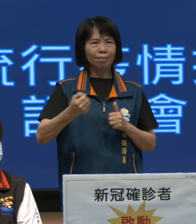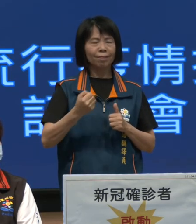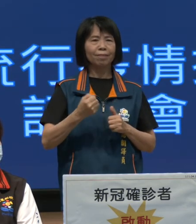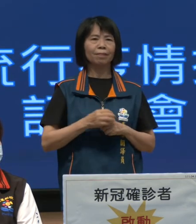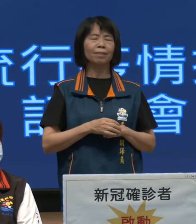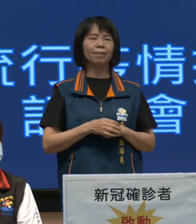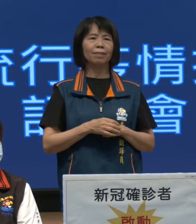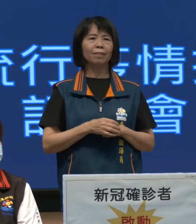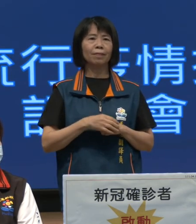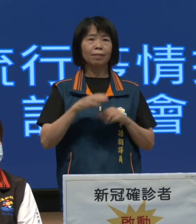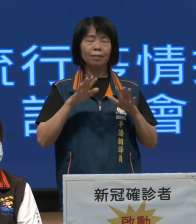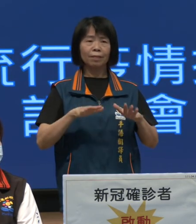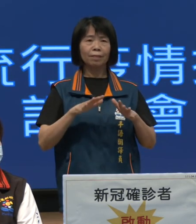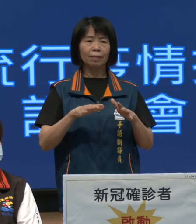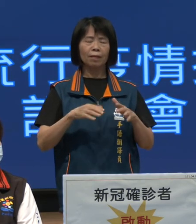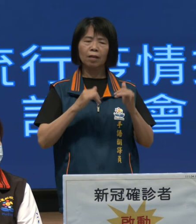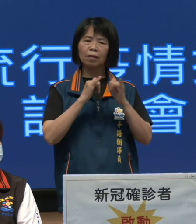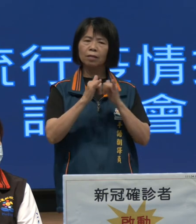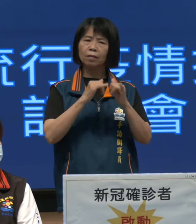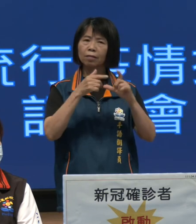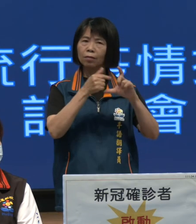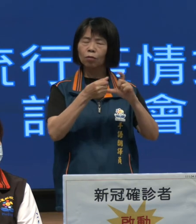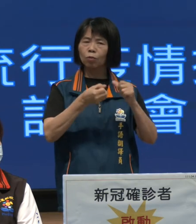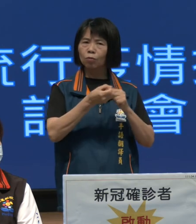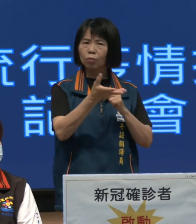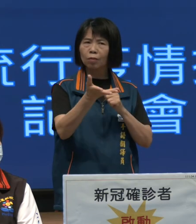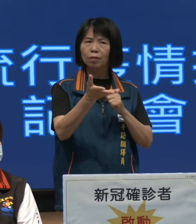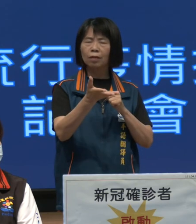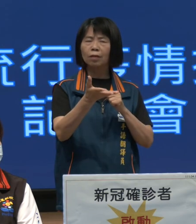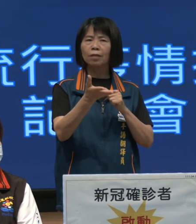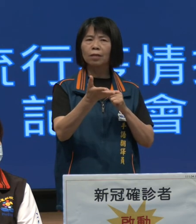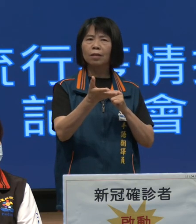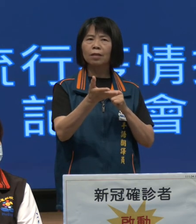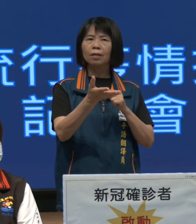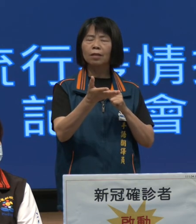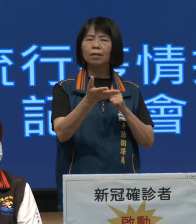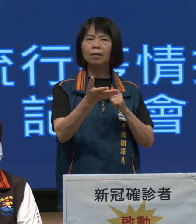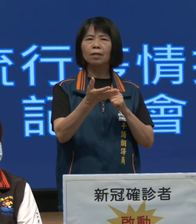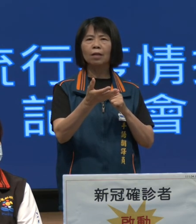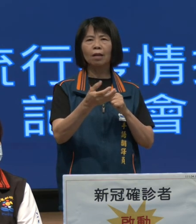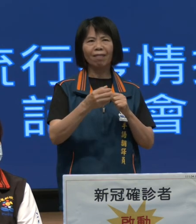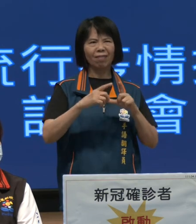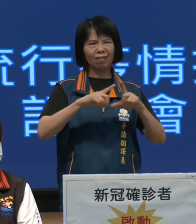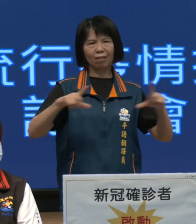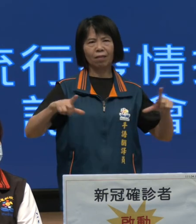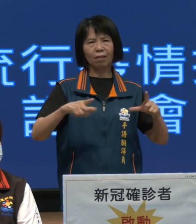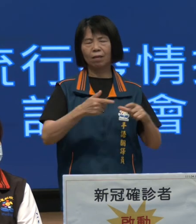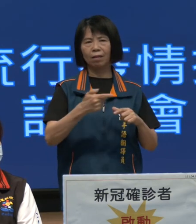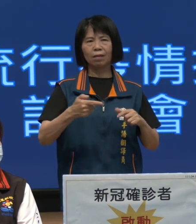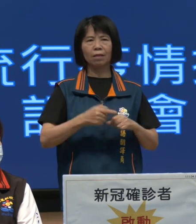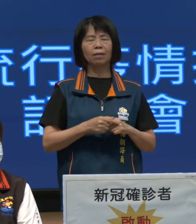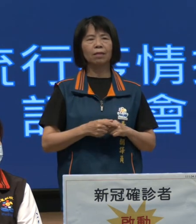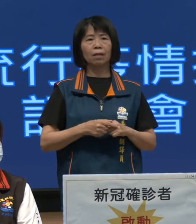抓出来的个案，其实它在社区的传染期是很传染力是很大的，所以真的要非常非常的注意。